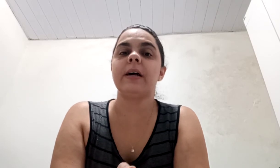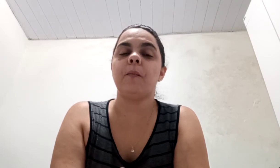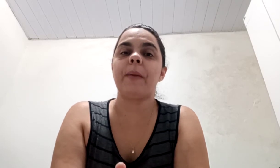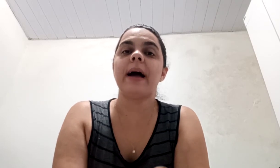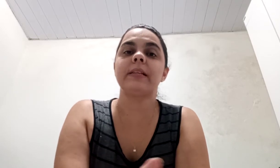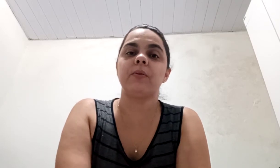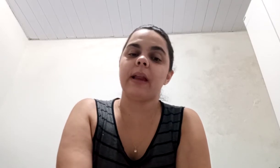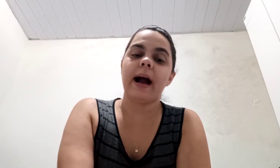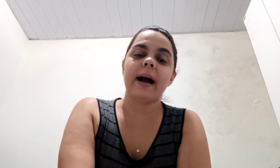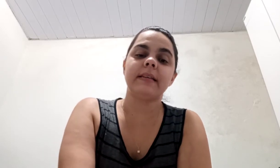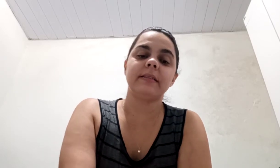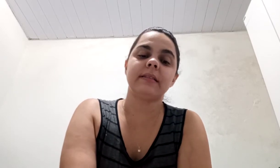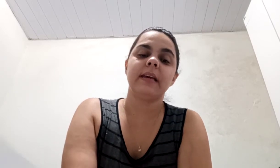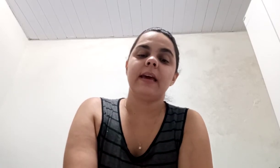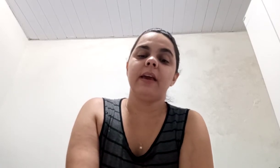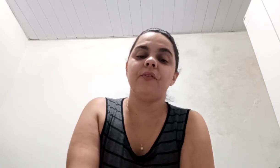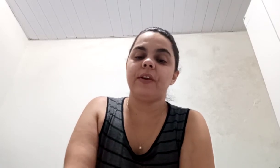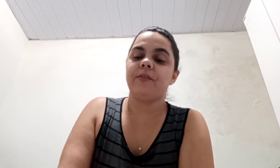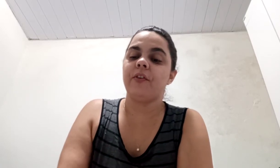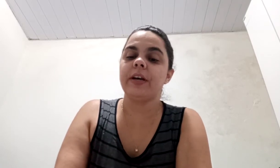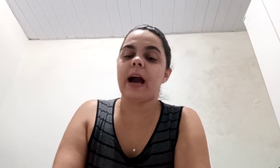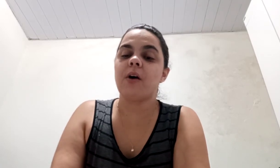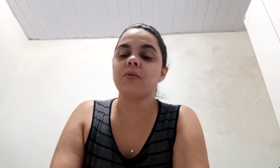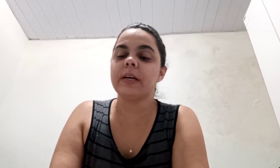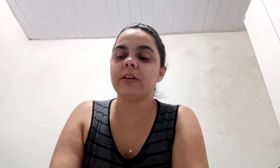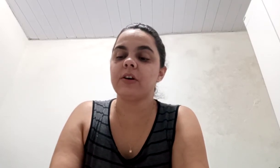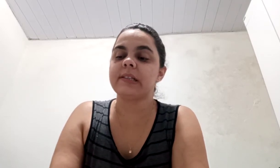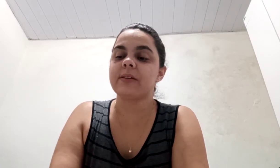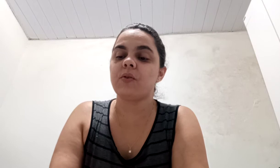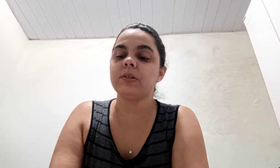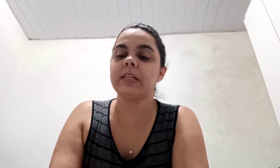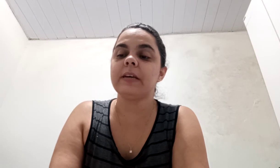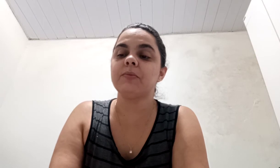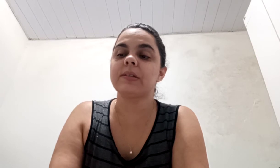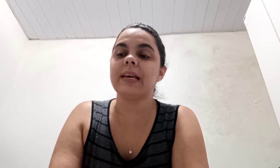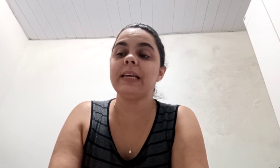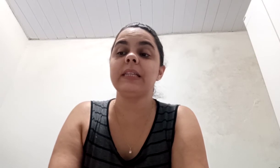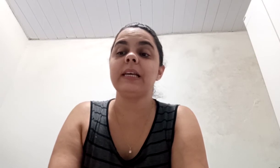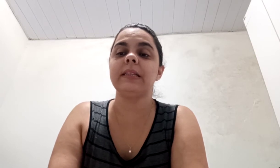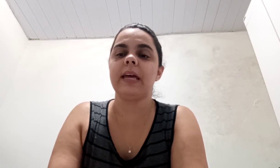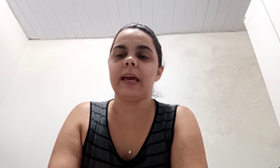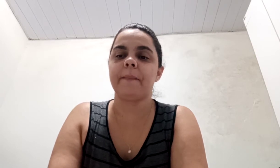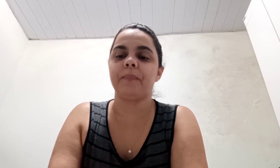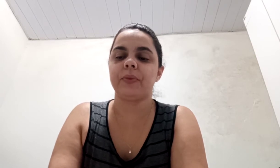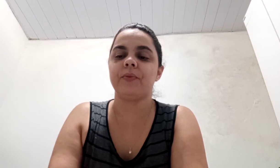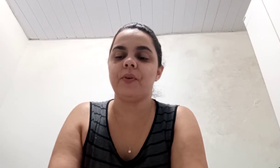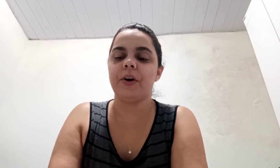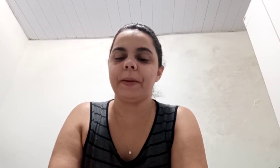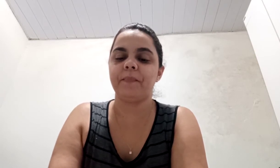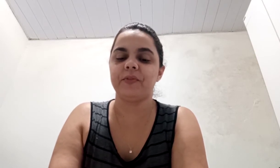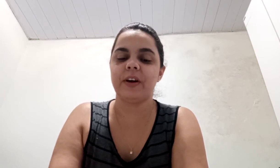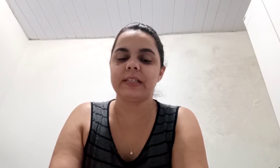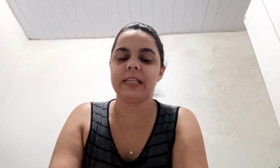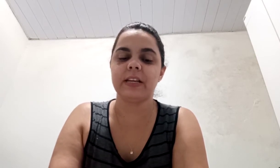são particulares. Enfim, foi algo que nós conseguimos entender, não foi? Não foi assim que